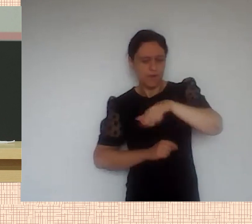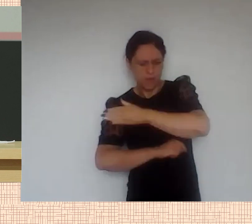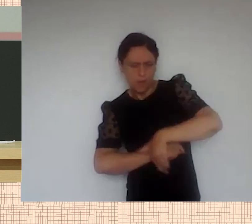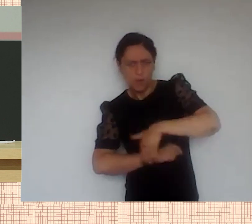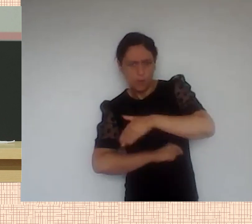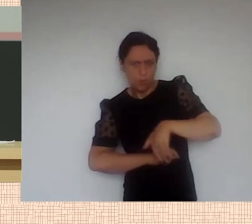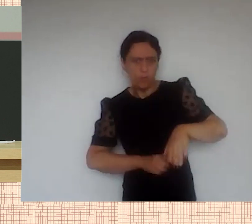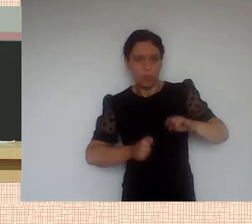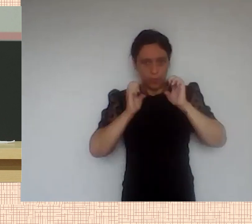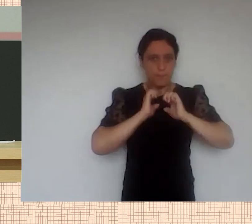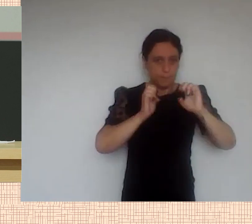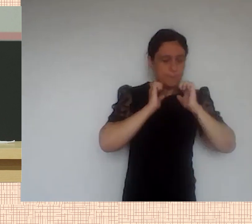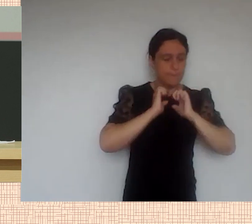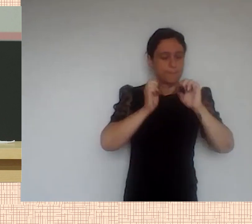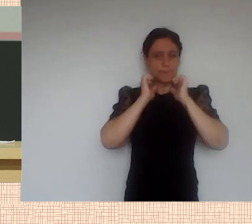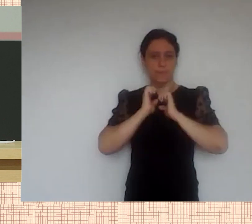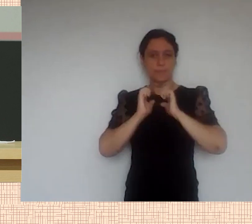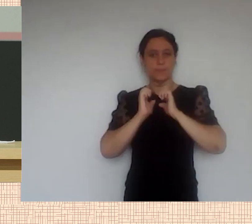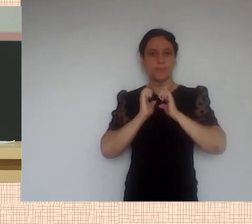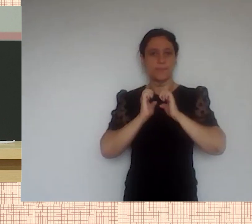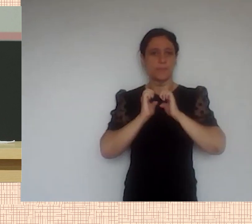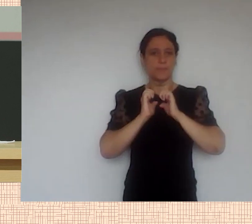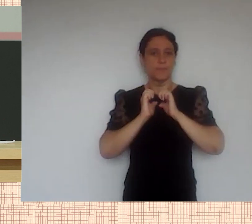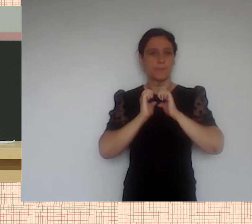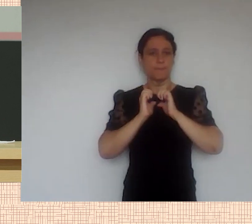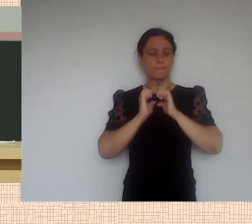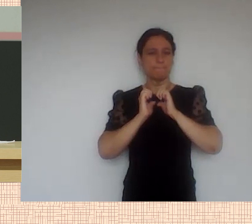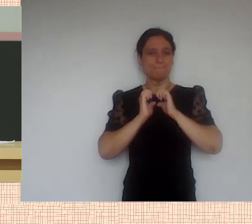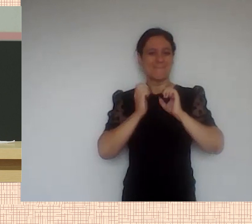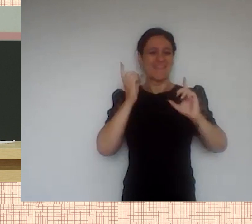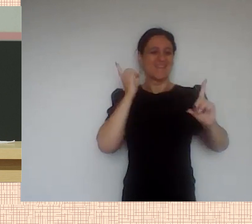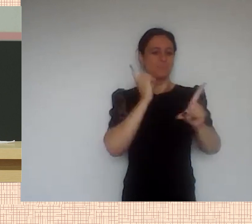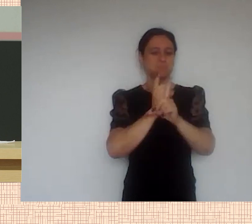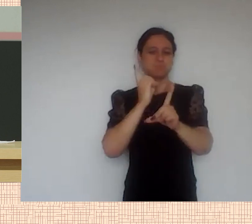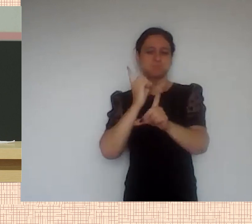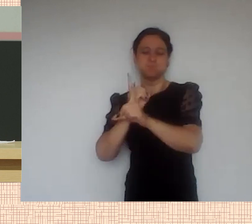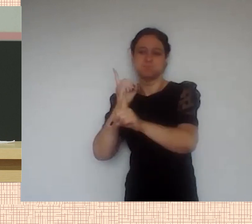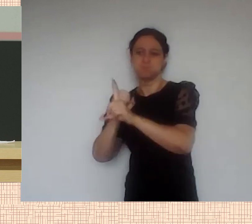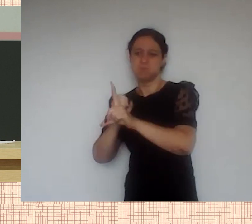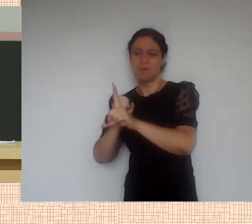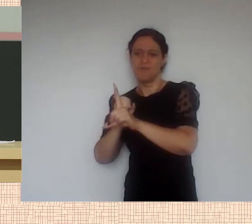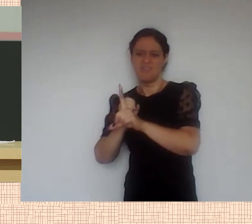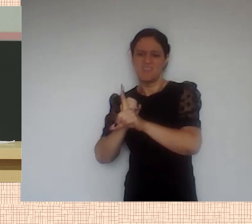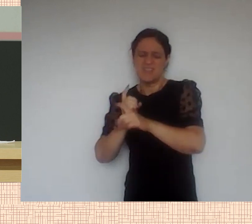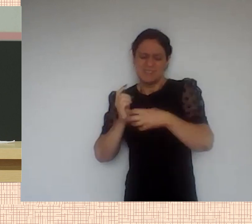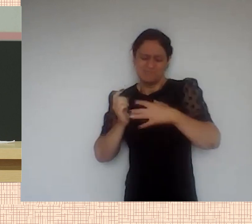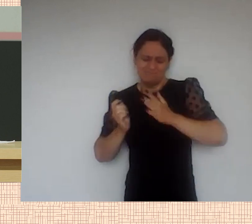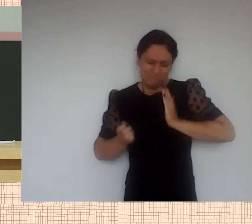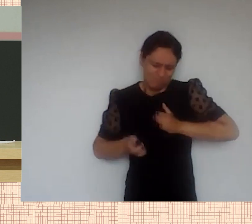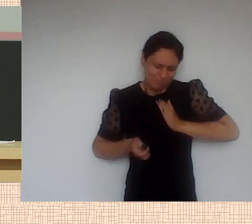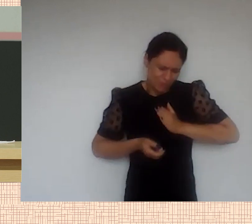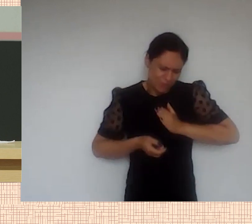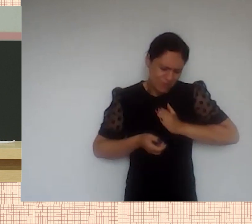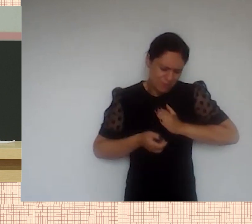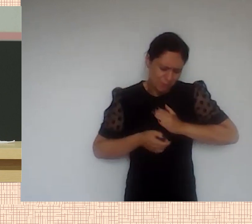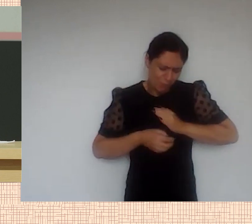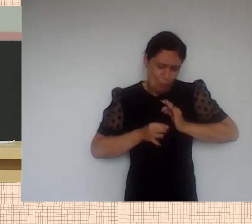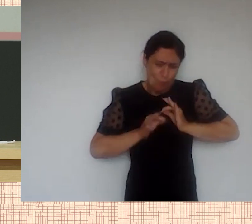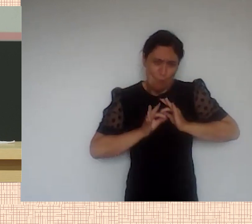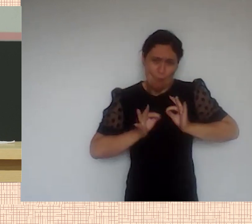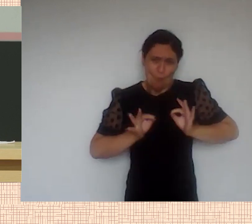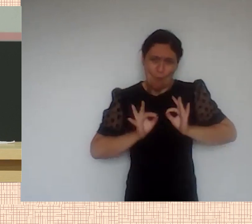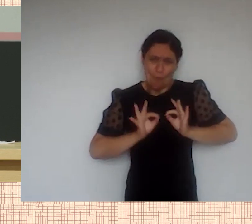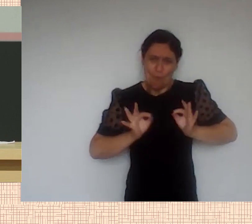você encontra tantas pessoas que sentem um vazio no coração. Eles não veem